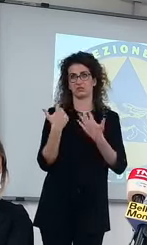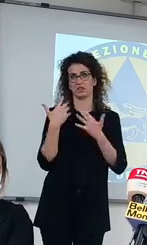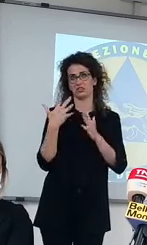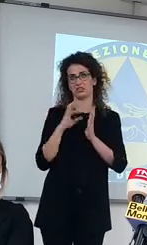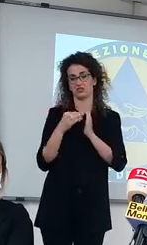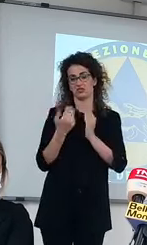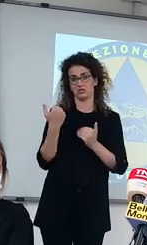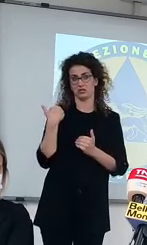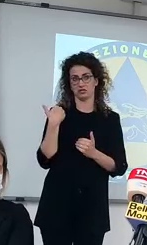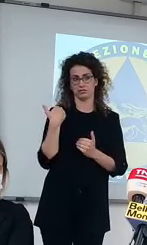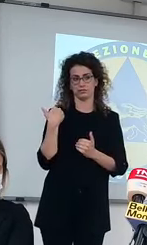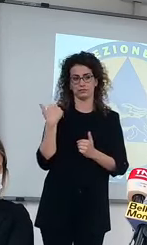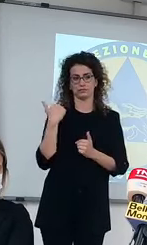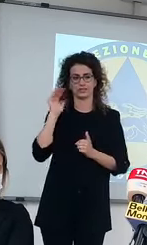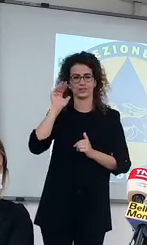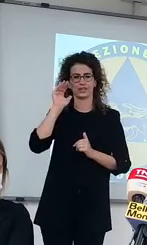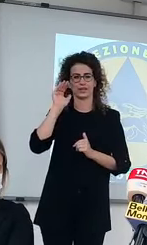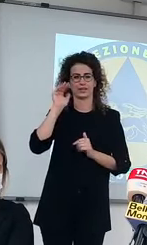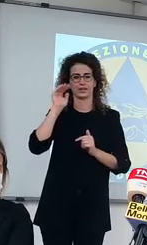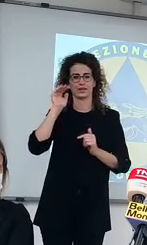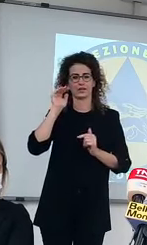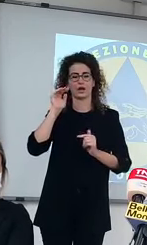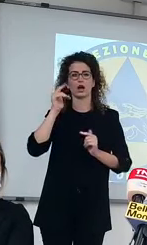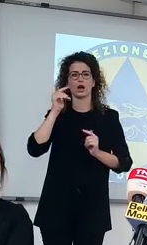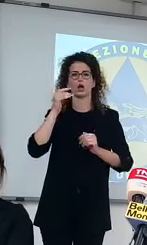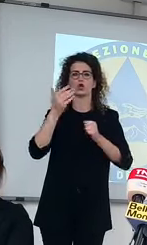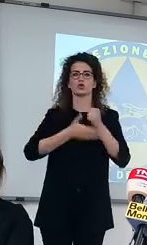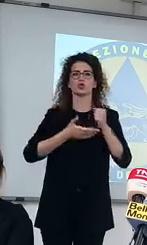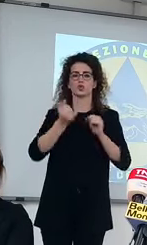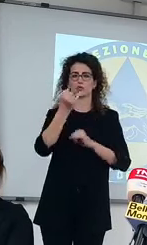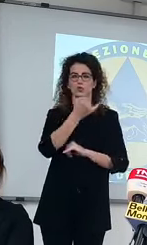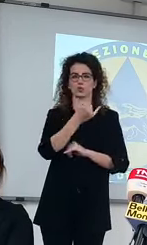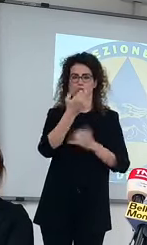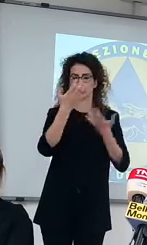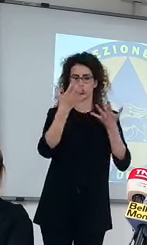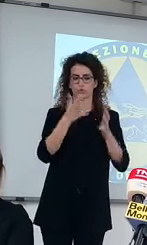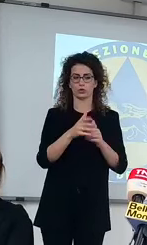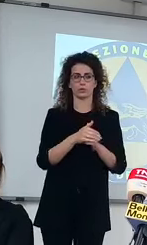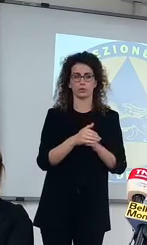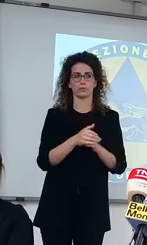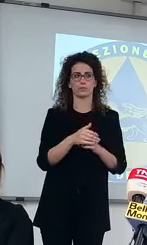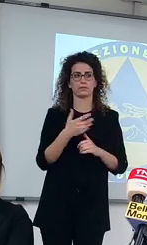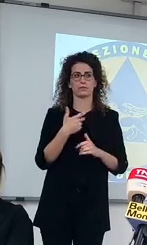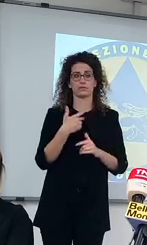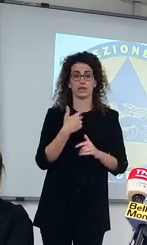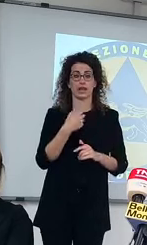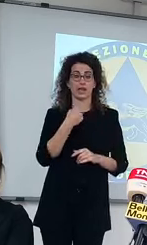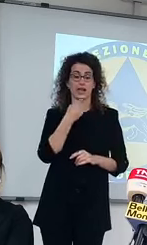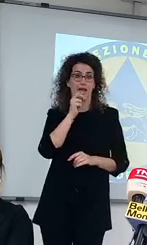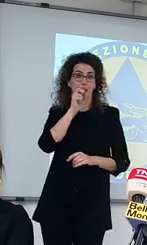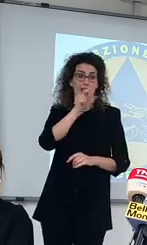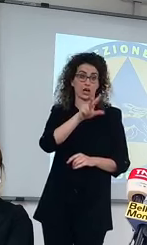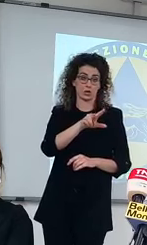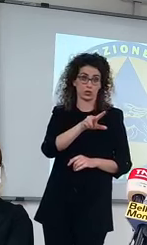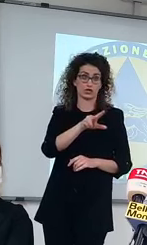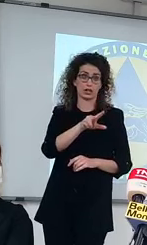ci dava proiettato a fine giugno, con gli annunci fatti, meno 30% nel